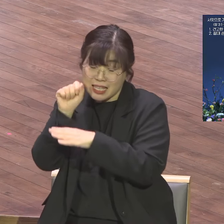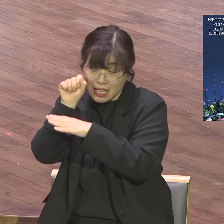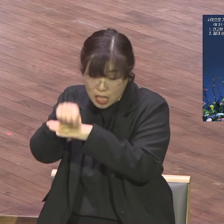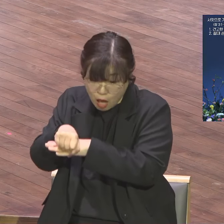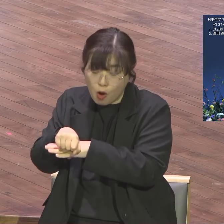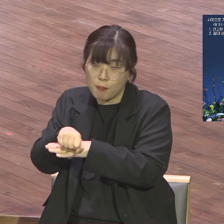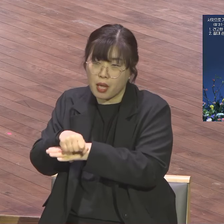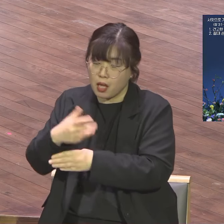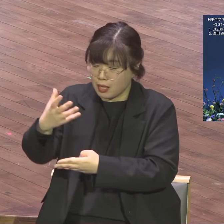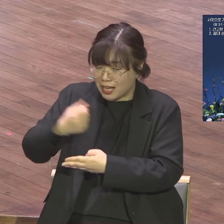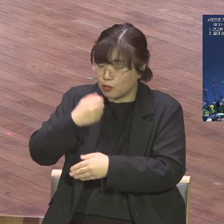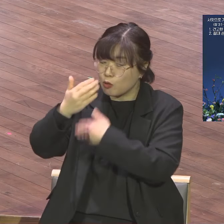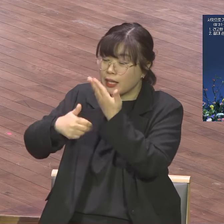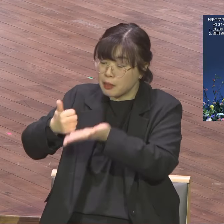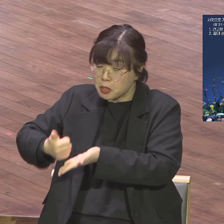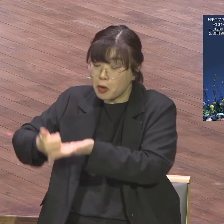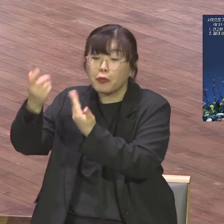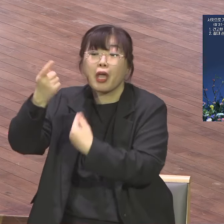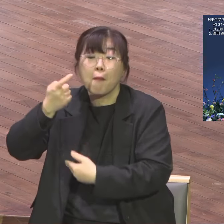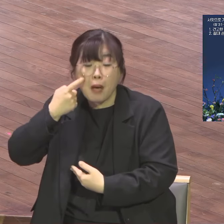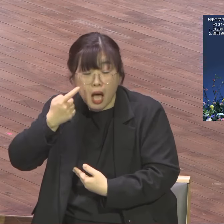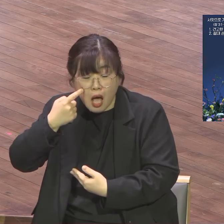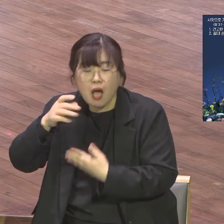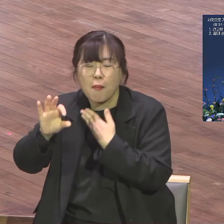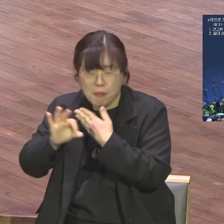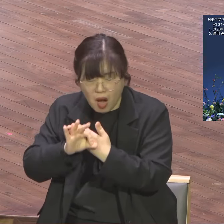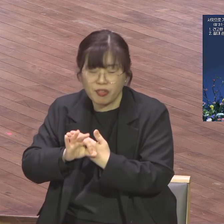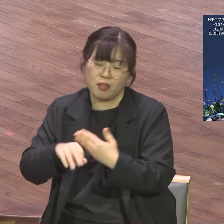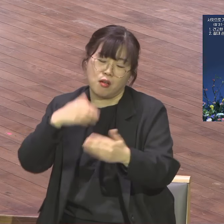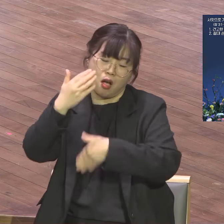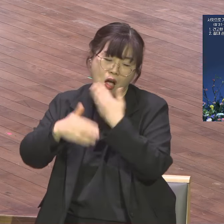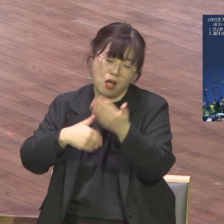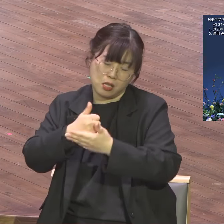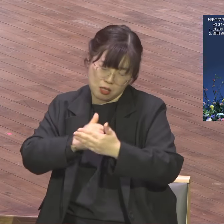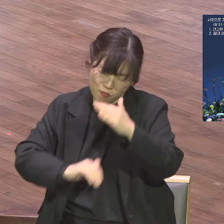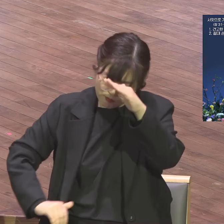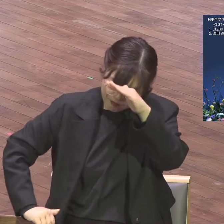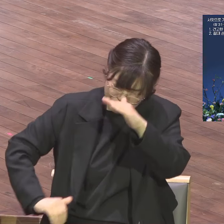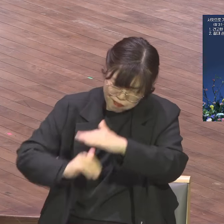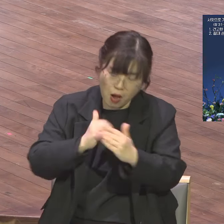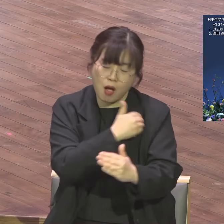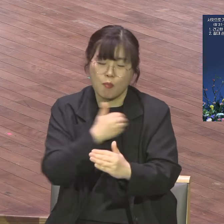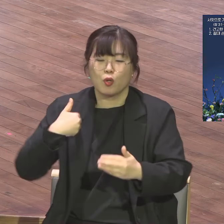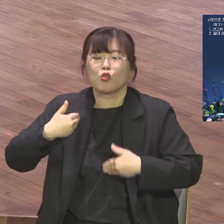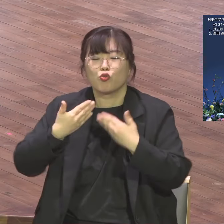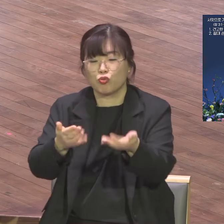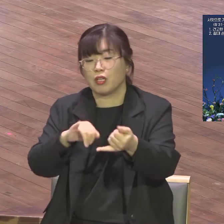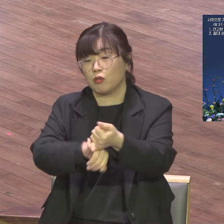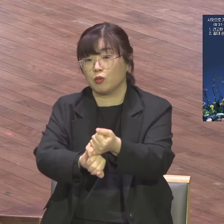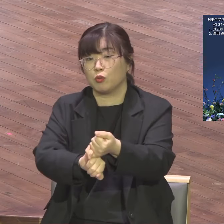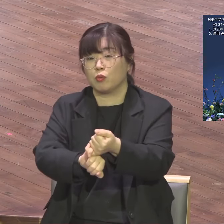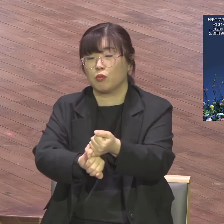여기서 재물은요 이스라엘의 어머 규정이었던 십일조입니다. 십일조. 십일조.